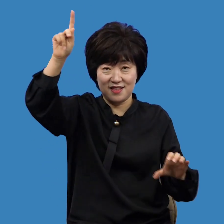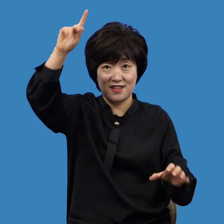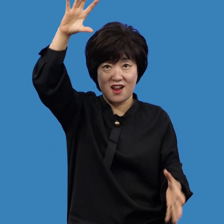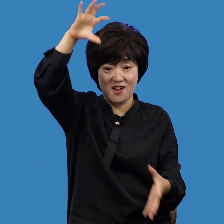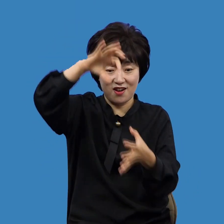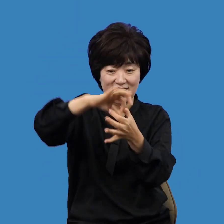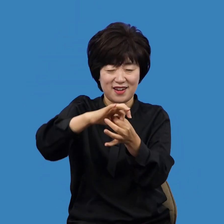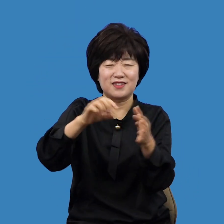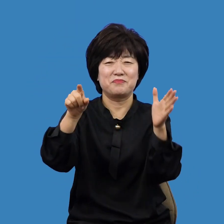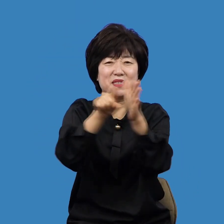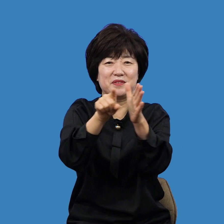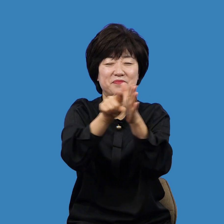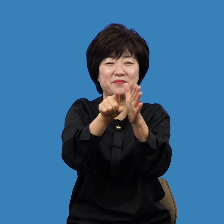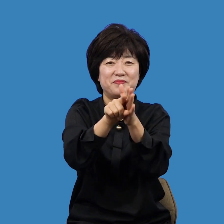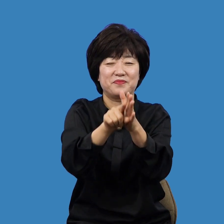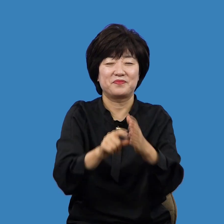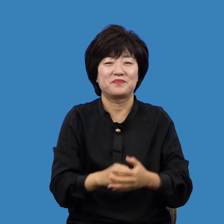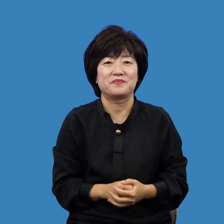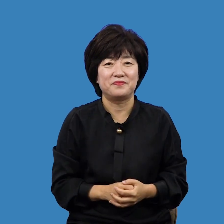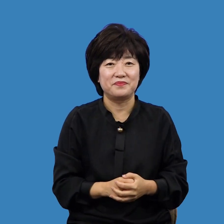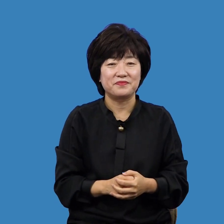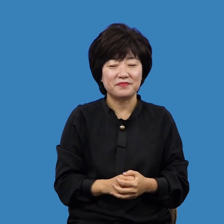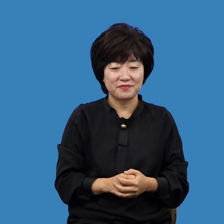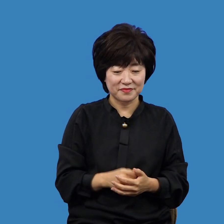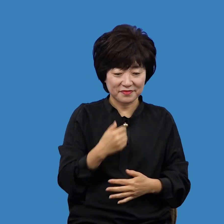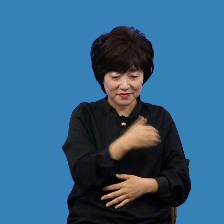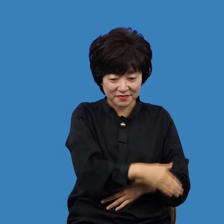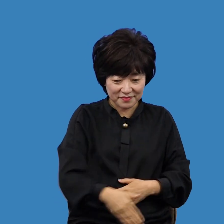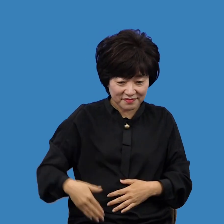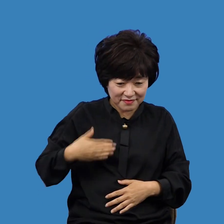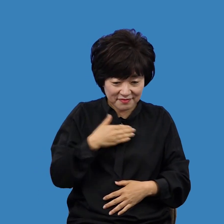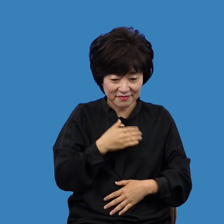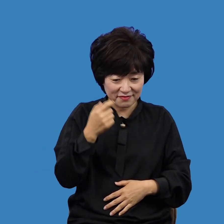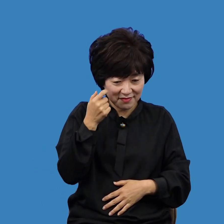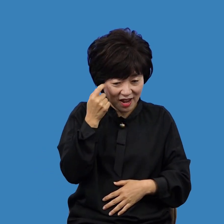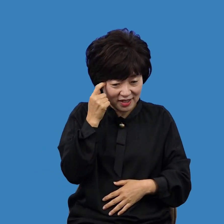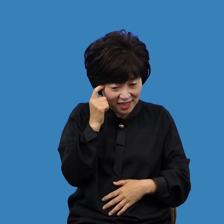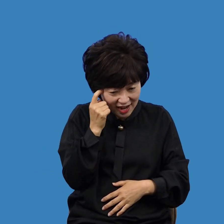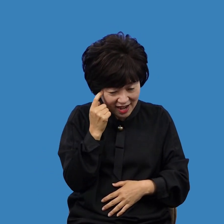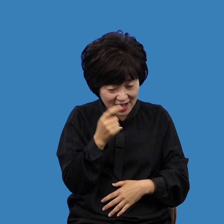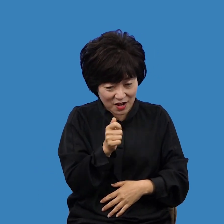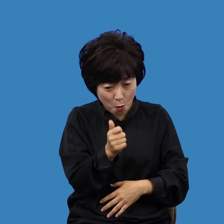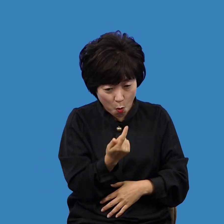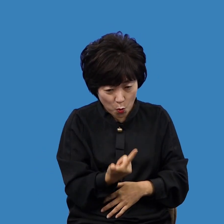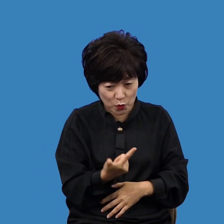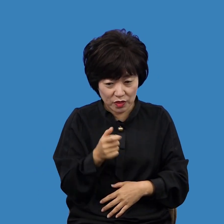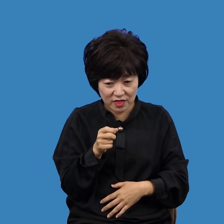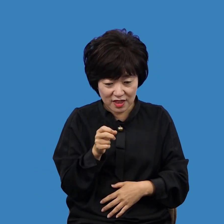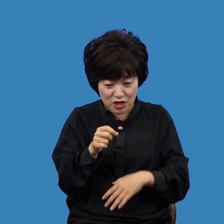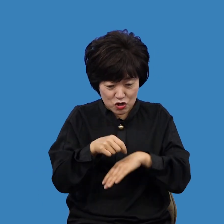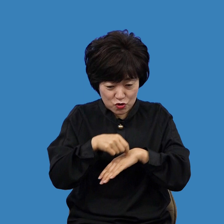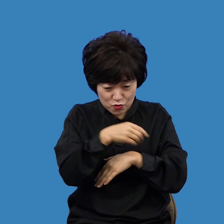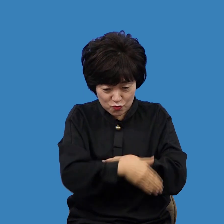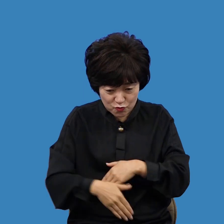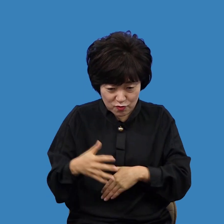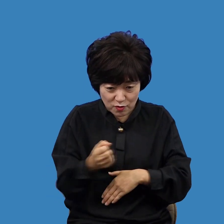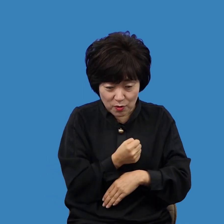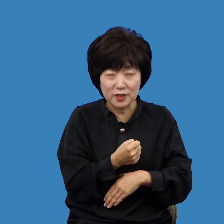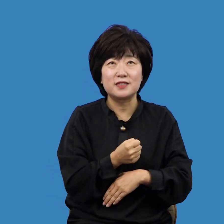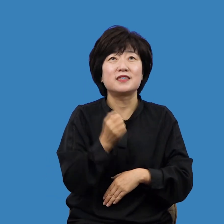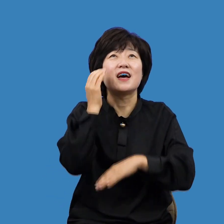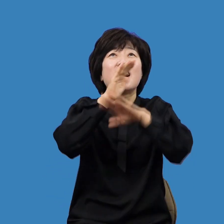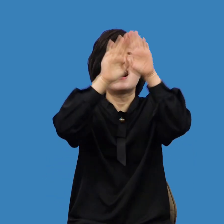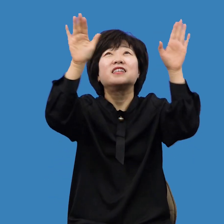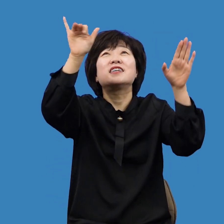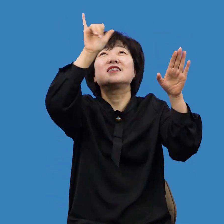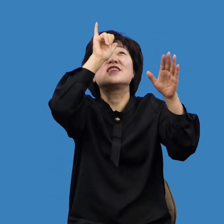여러분 혼과 이 육으로는 이 하늘에서 일어나는 영적인 일들은 이해할 수도 없고 설명할 수도 없고 완전히